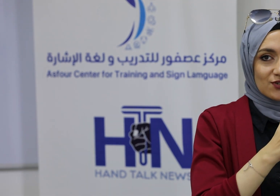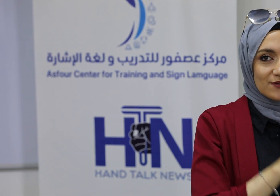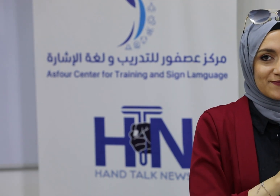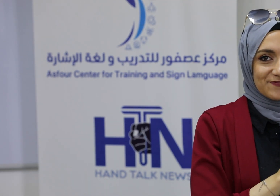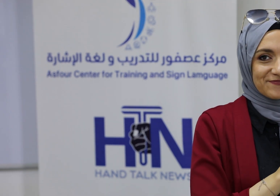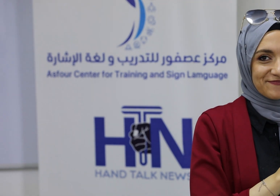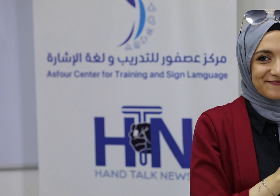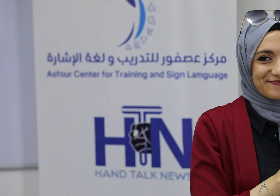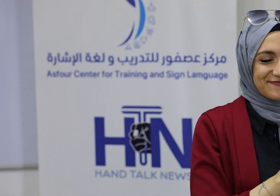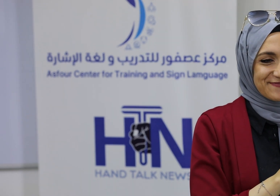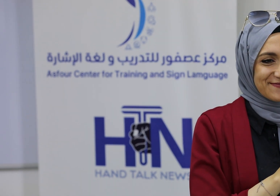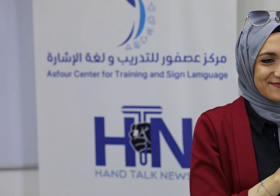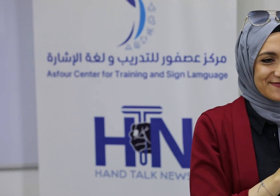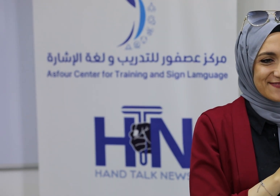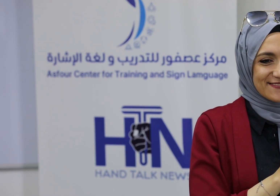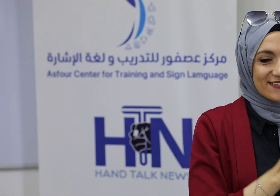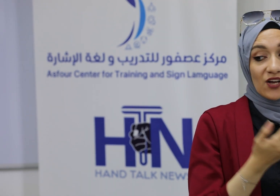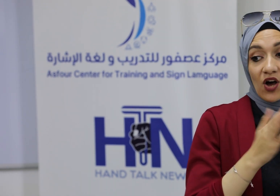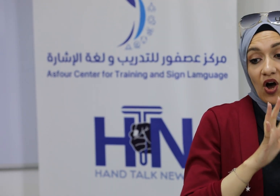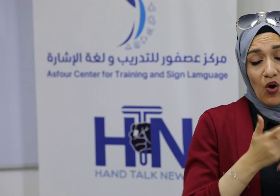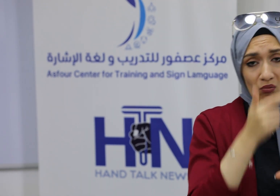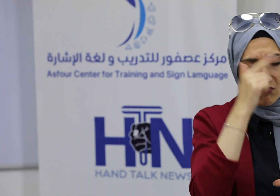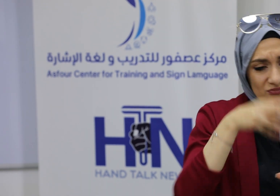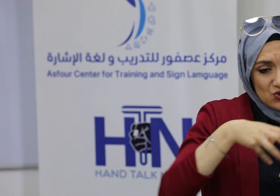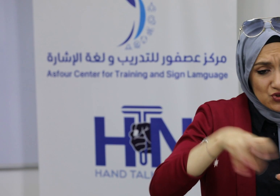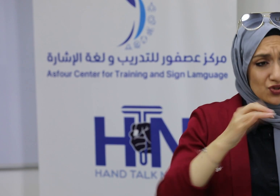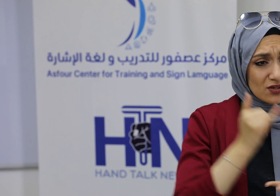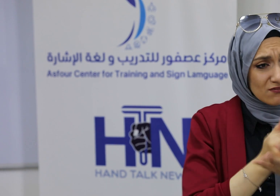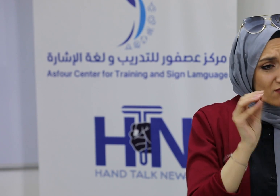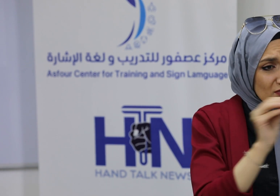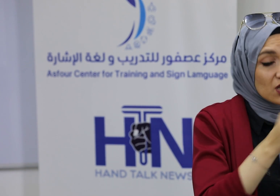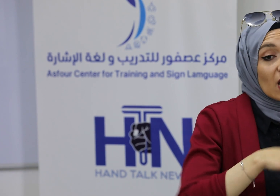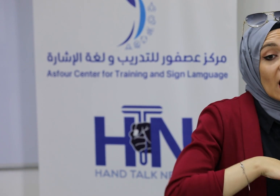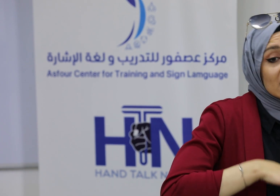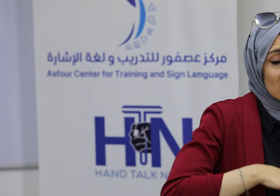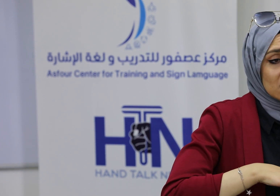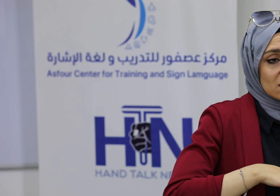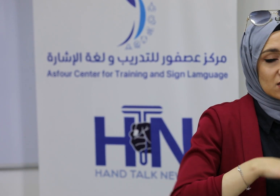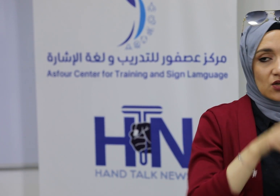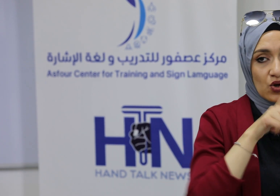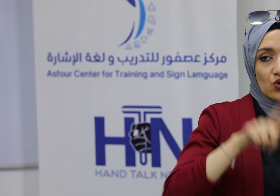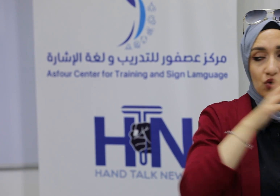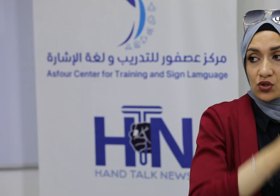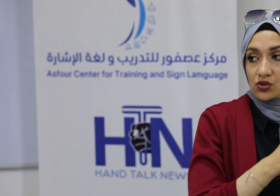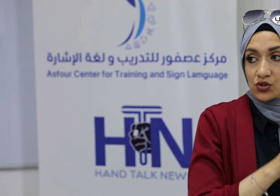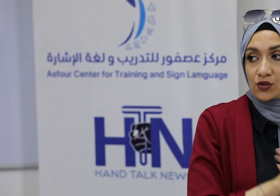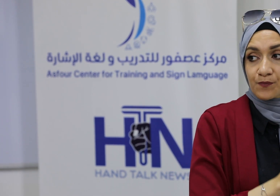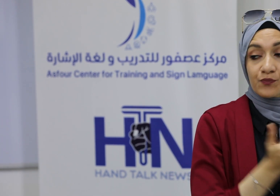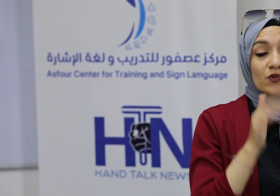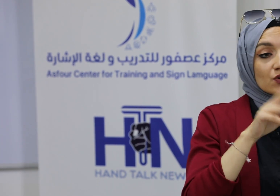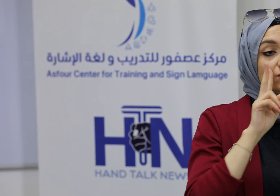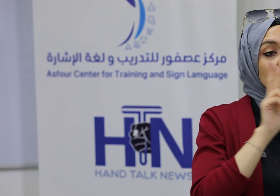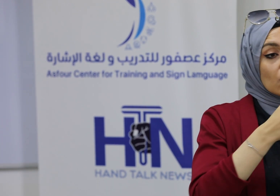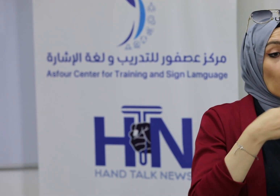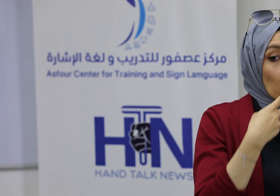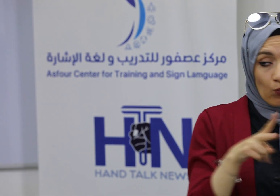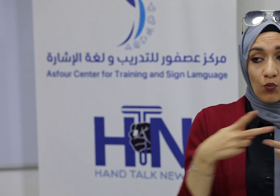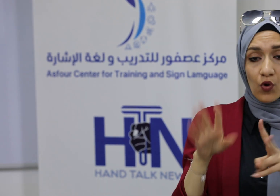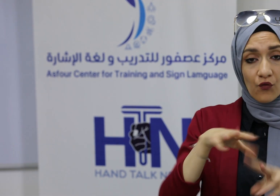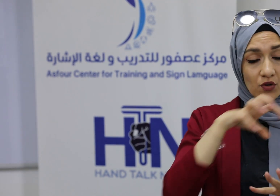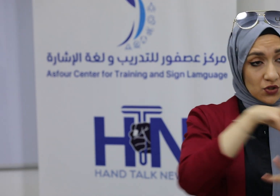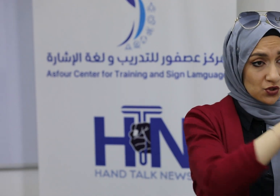لهي المواد، او يكون في جزء مساق يعطي اساسيات لغه الاشاره. نعم، وفعلا اجتني موافقه من اكثر من جامعه انه احنا نطبق هذا